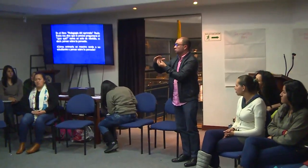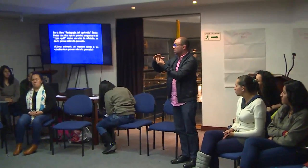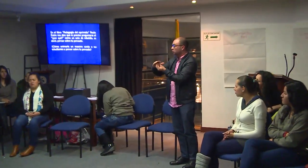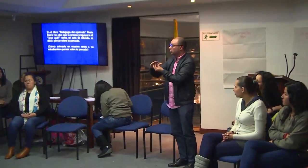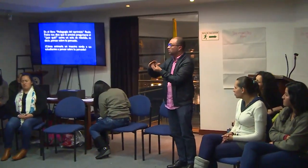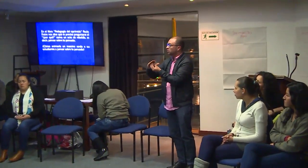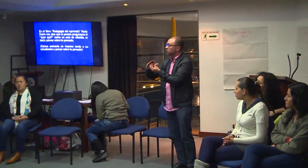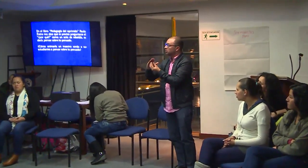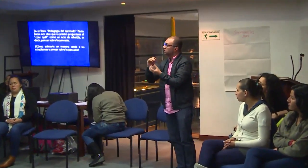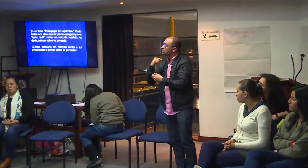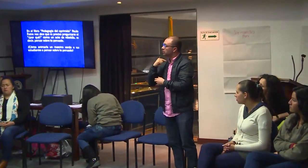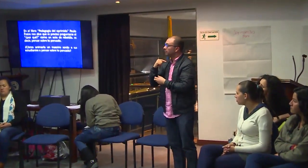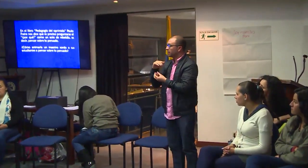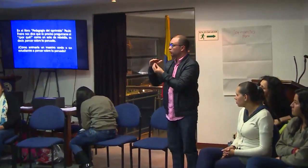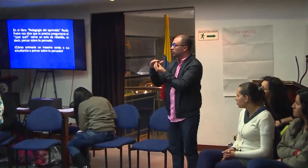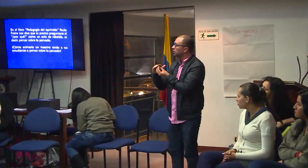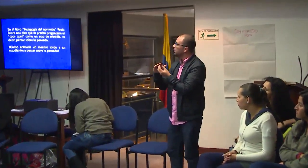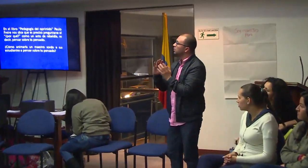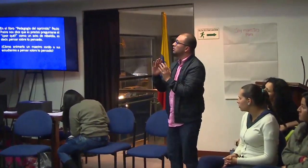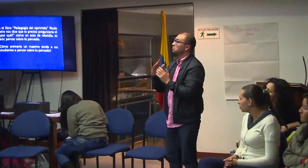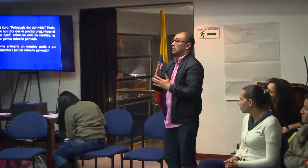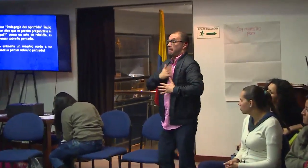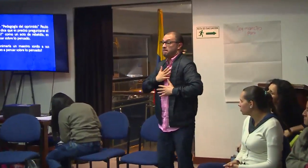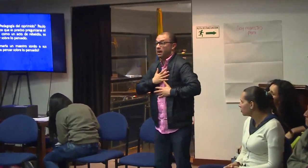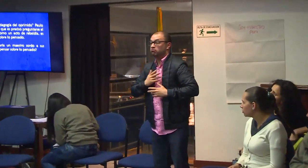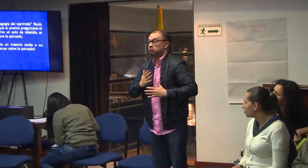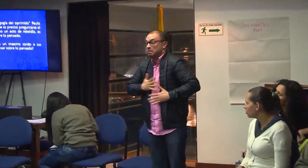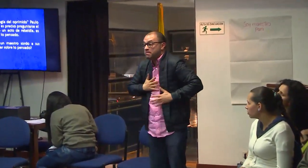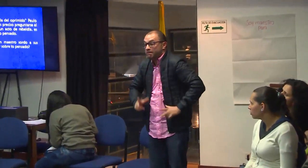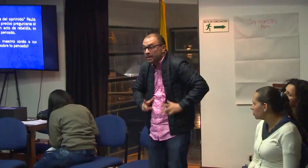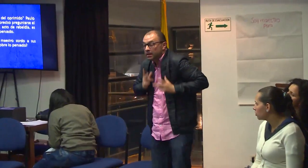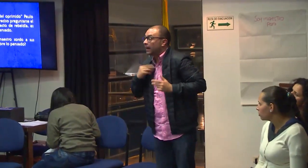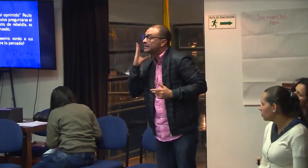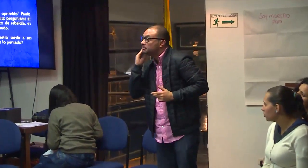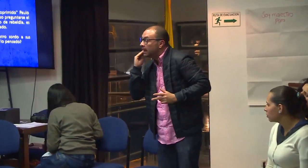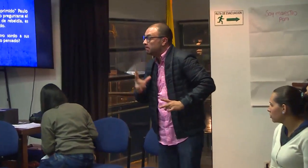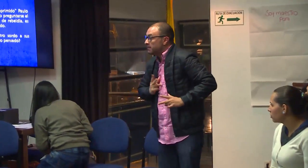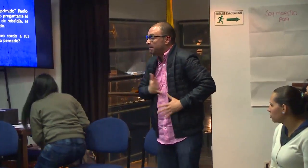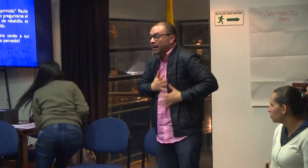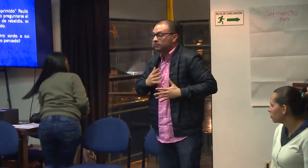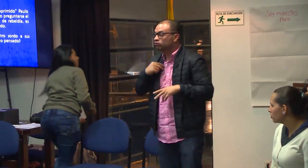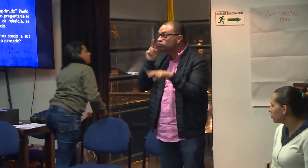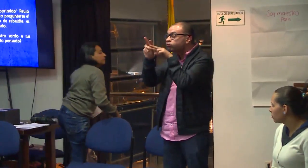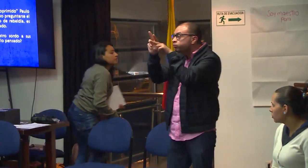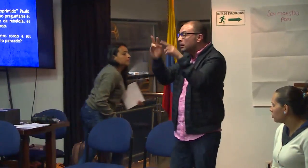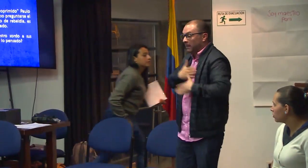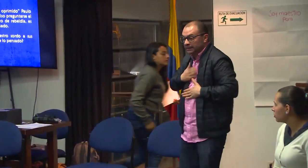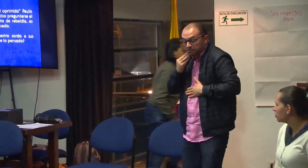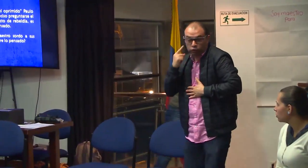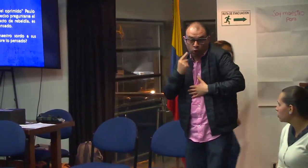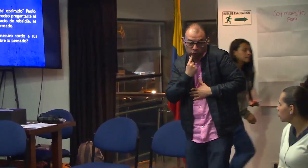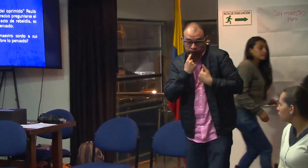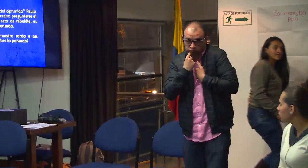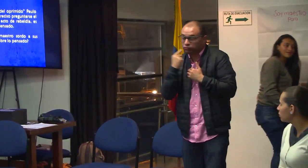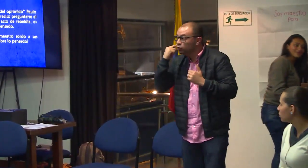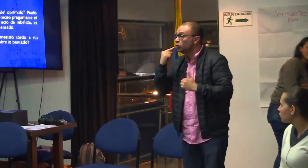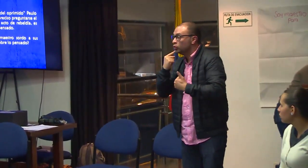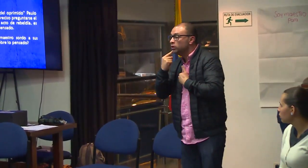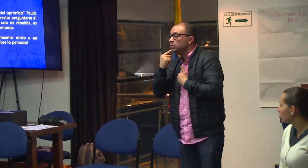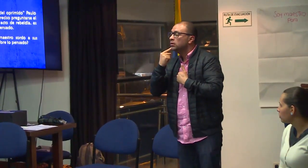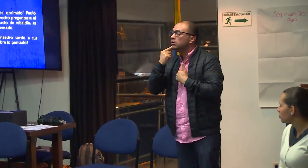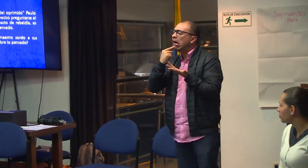cuando nos habla de el oprimido, para mí, desde mi experiencia de vida